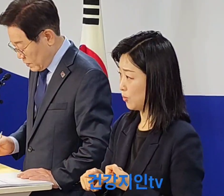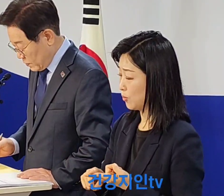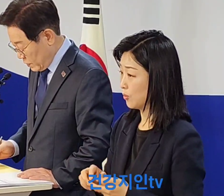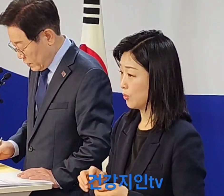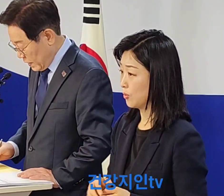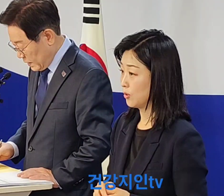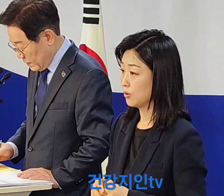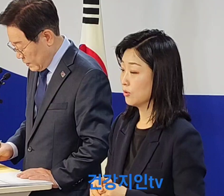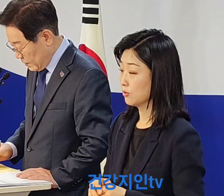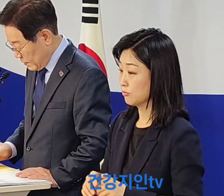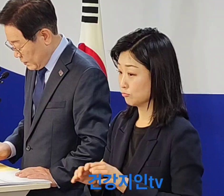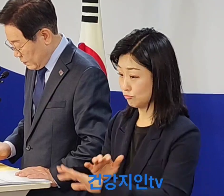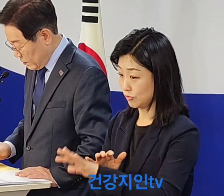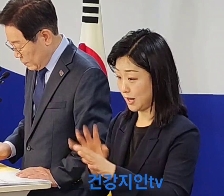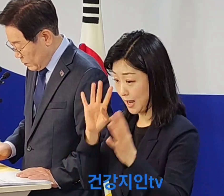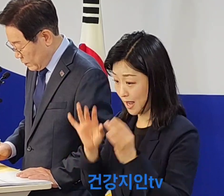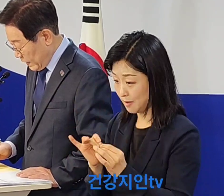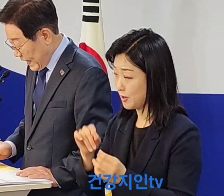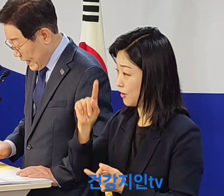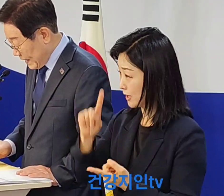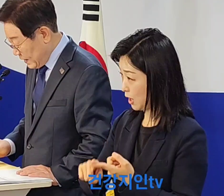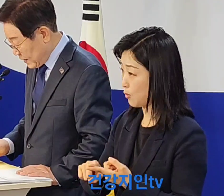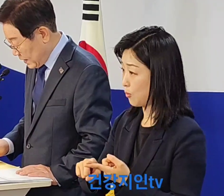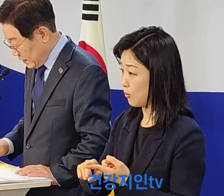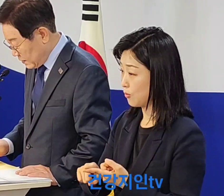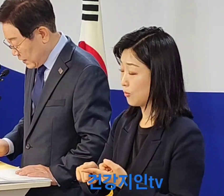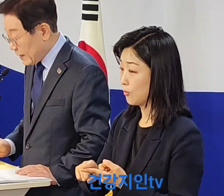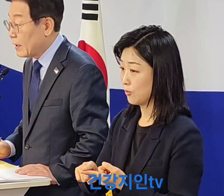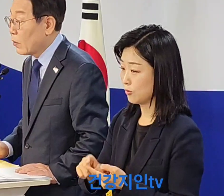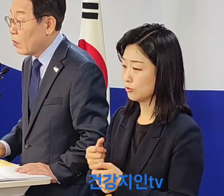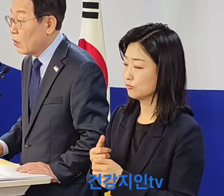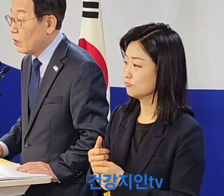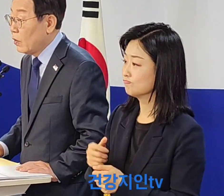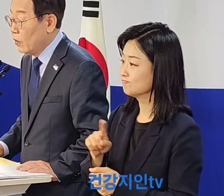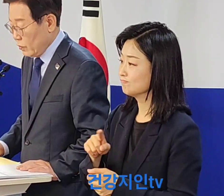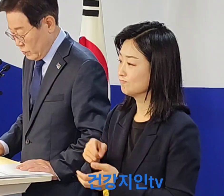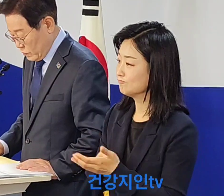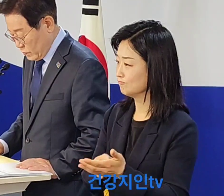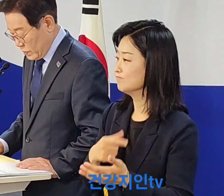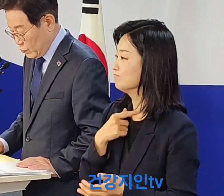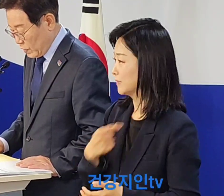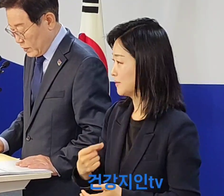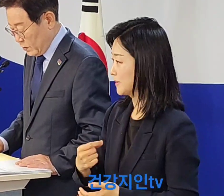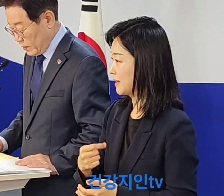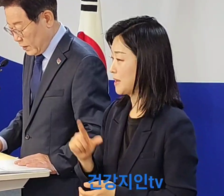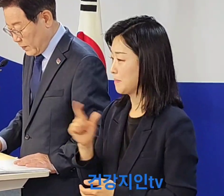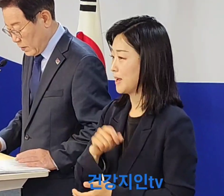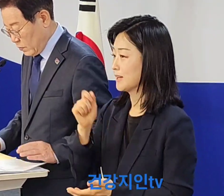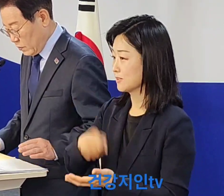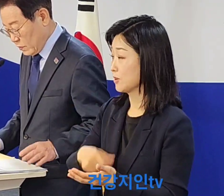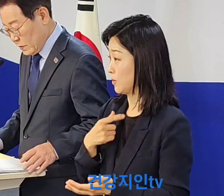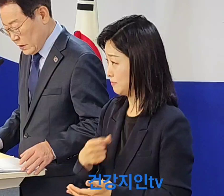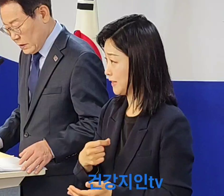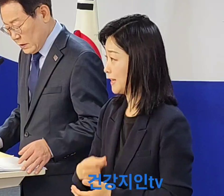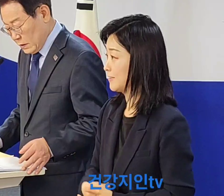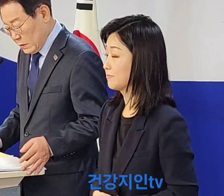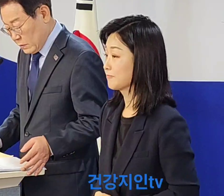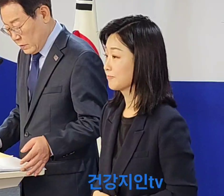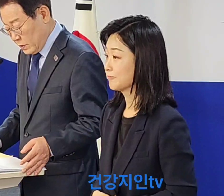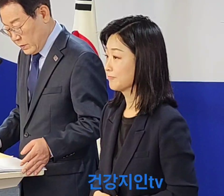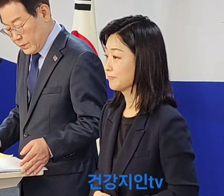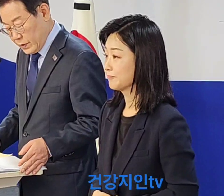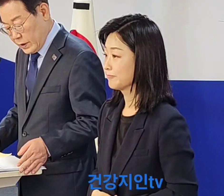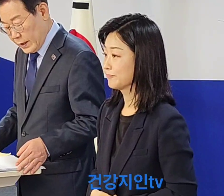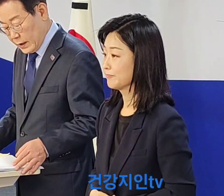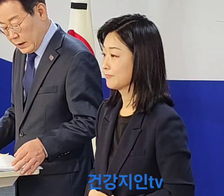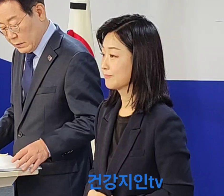하자고 한 것이고 여당이 낸 안이니까 그 안대로 신속하게 처리되길 바라고